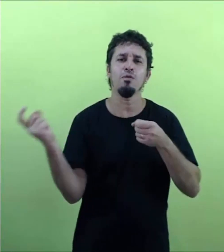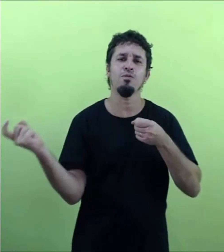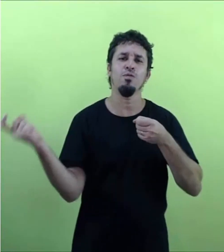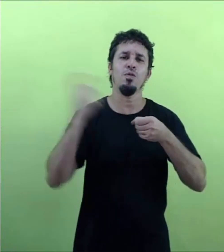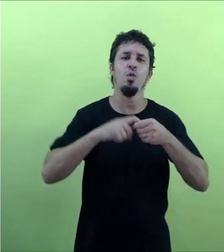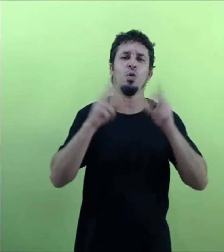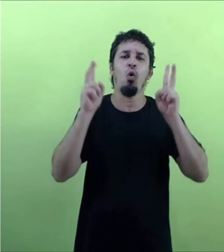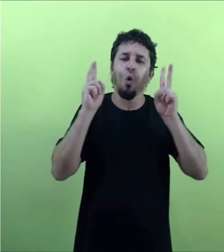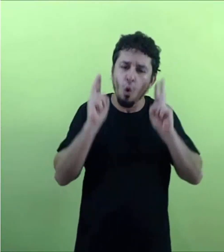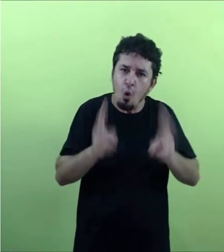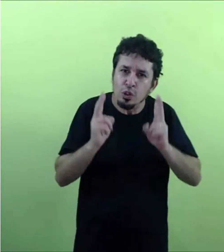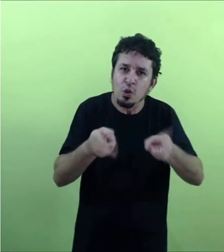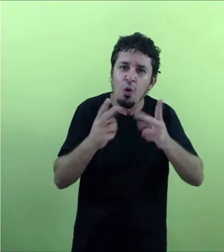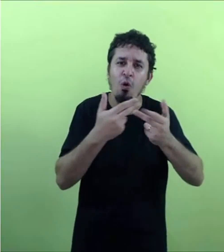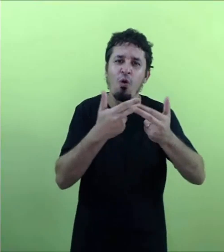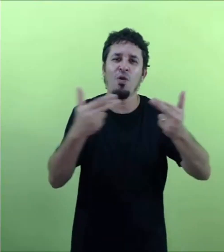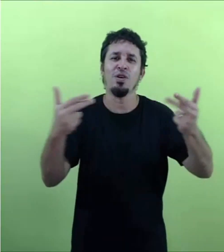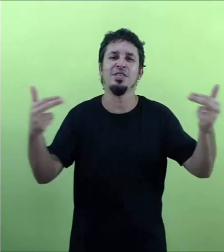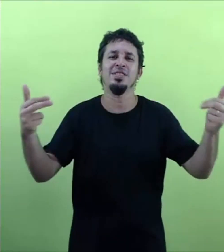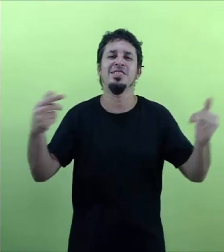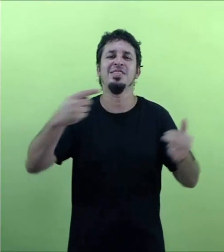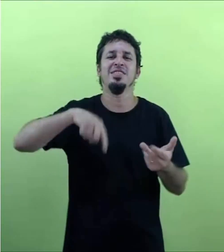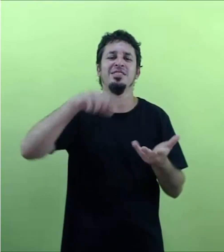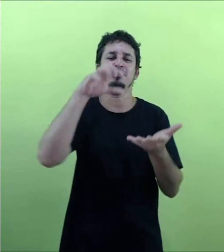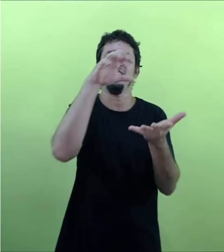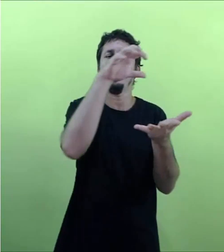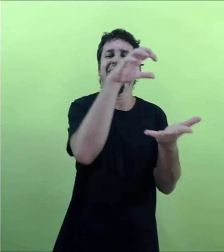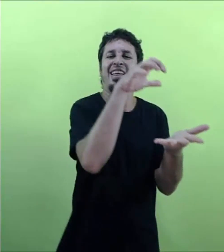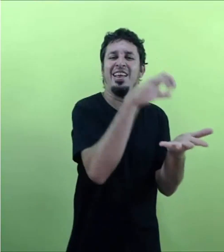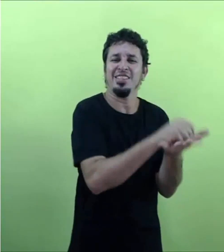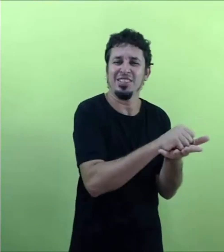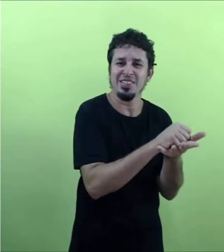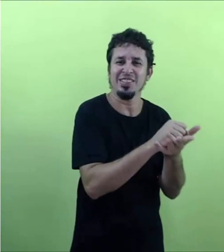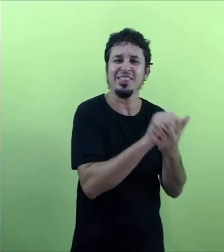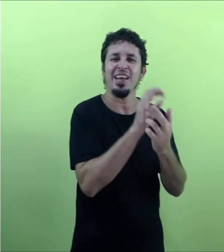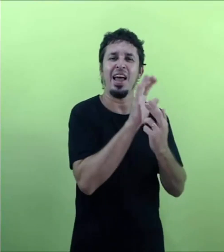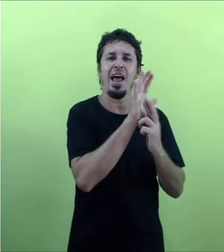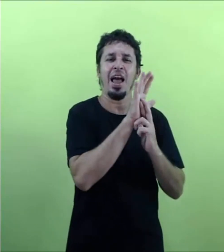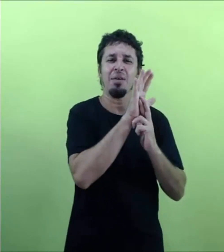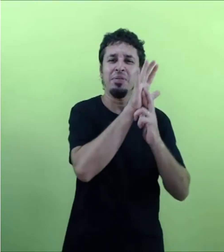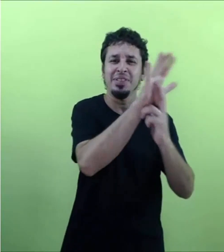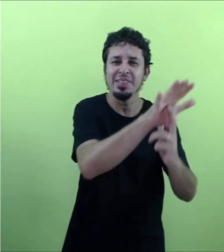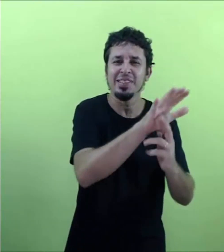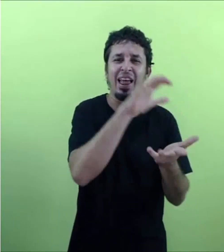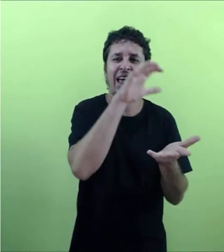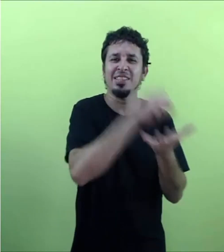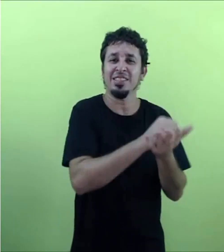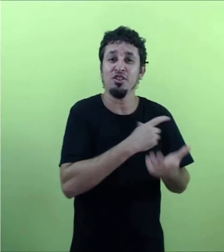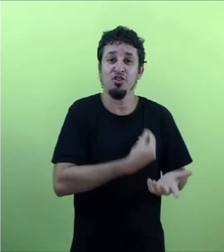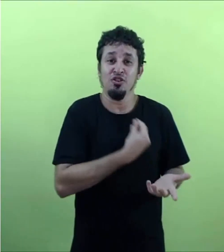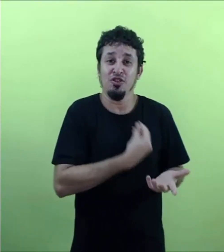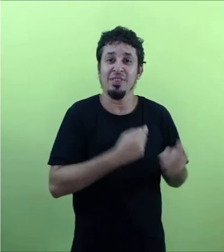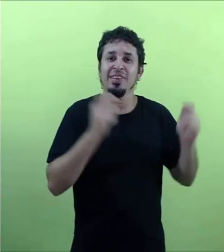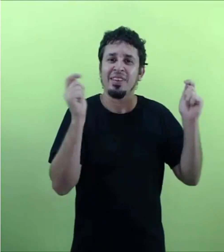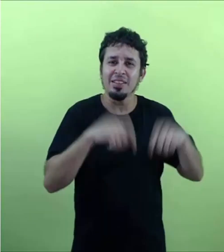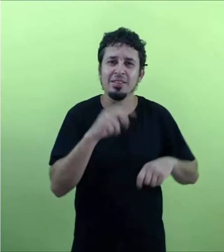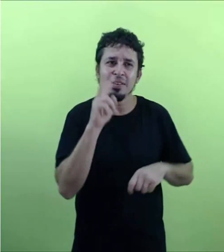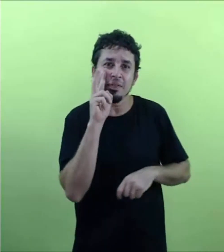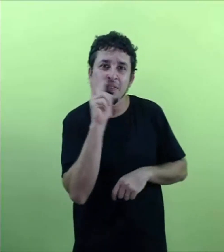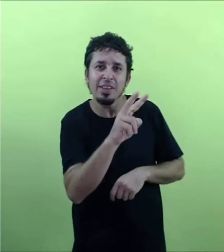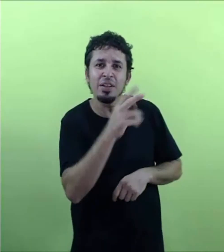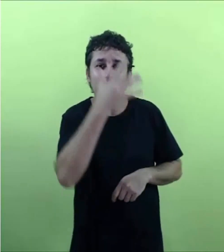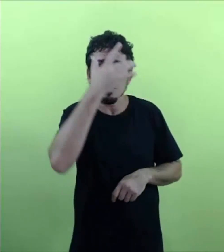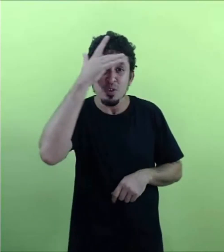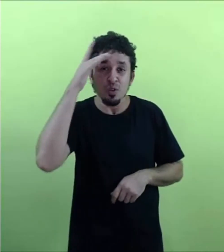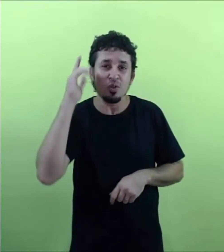gráficas existentes permite-nos rever as pessoas surdas e como elas se apresentam no mundo cotidiano. Lebenswelt